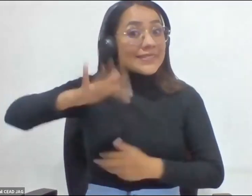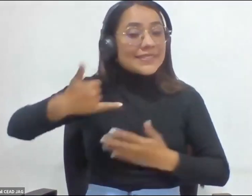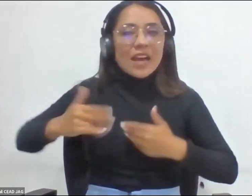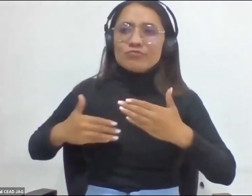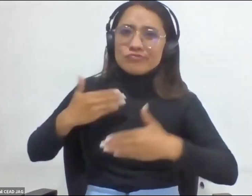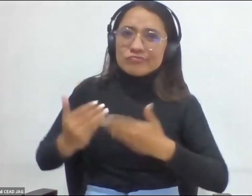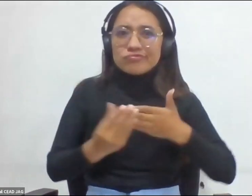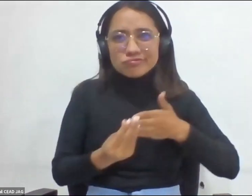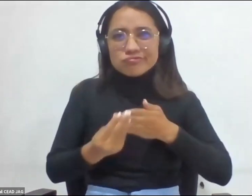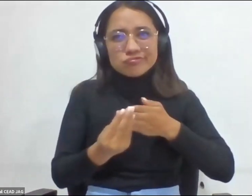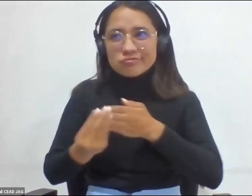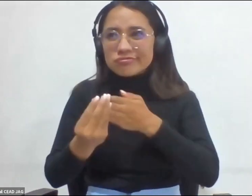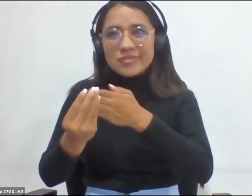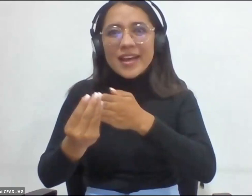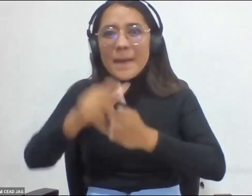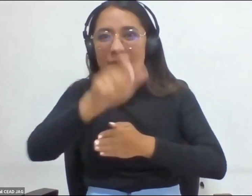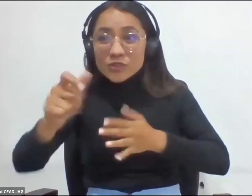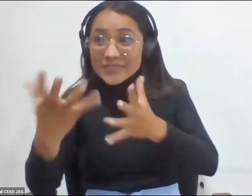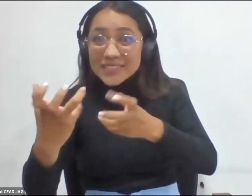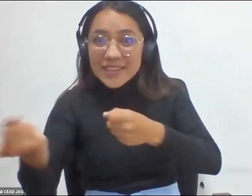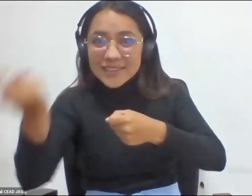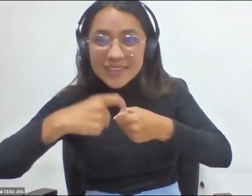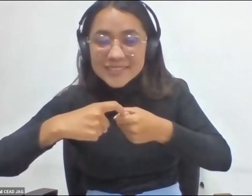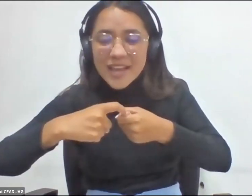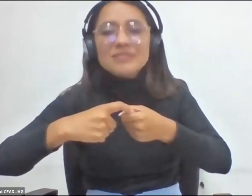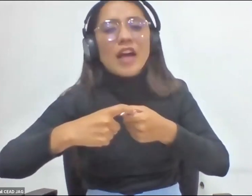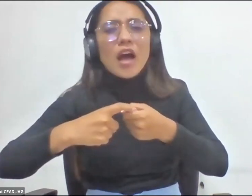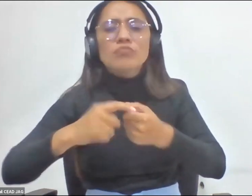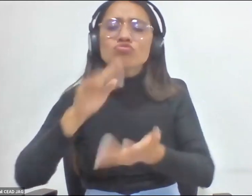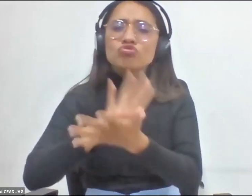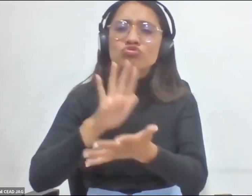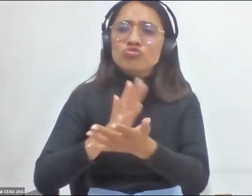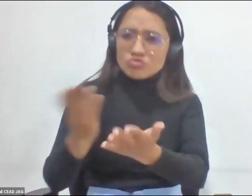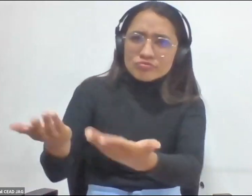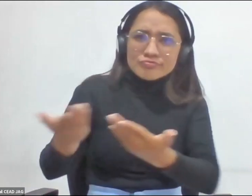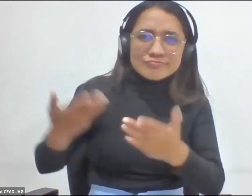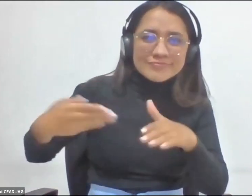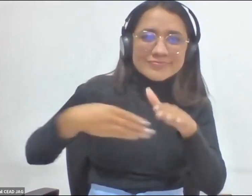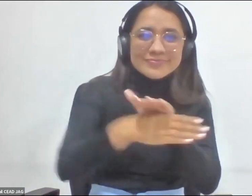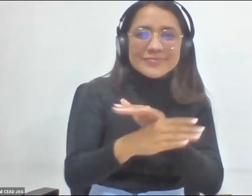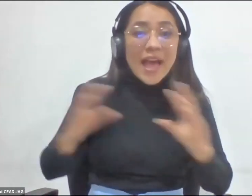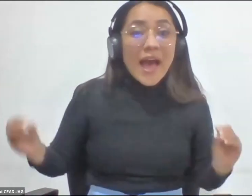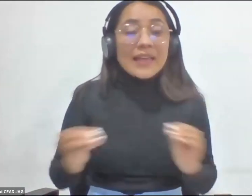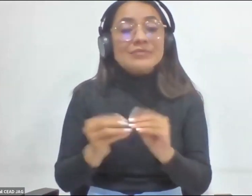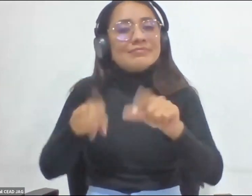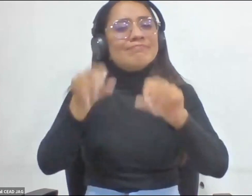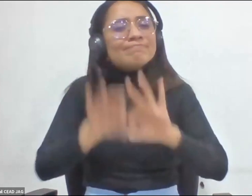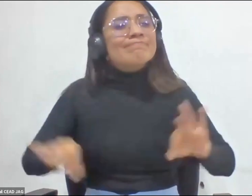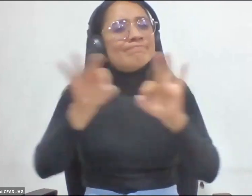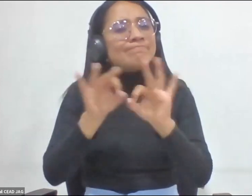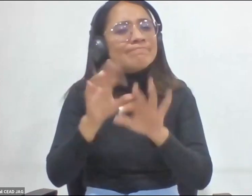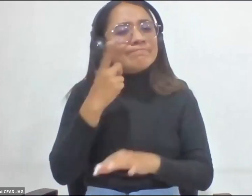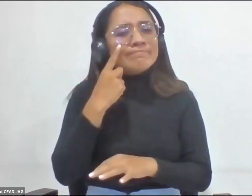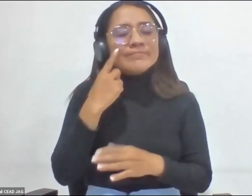ruta para nuestros aspirantes que puedan ser incluidos Pero también es el llamado de atención frente a que